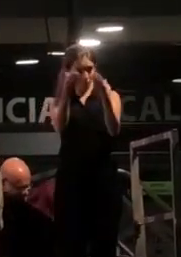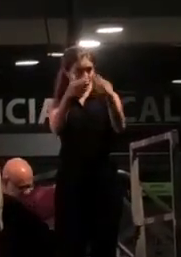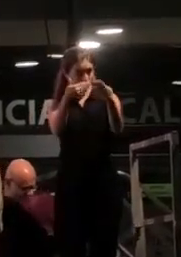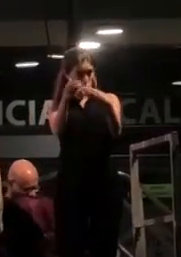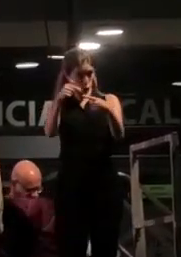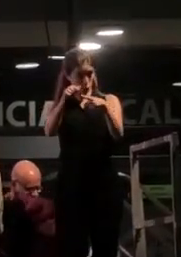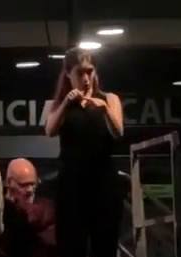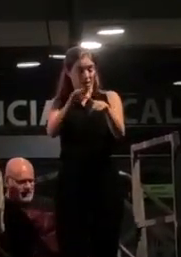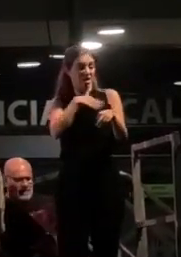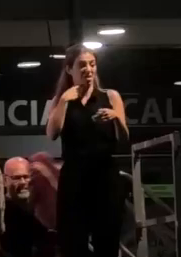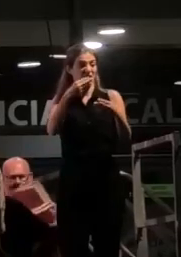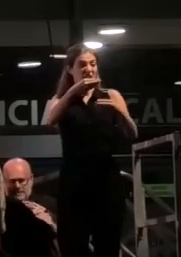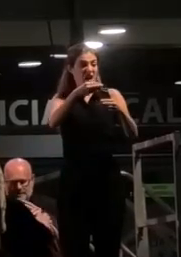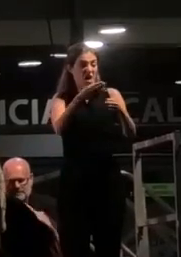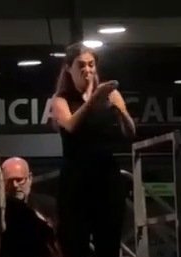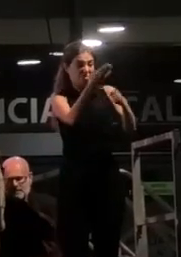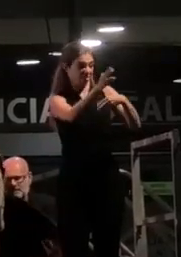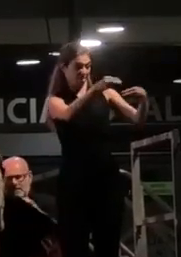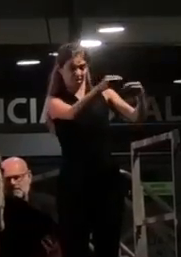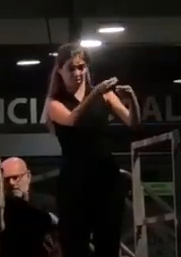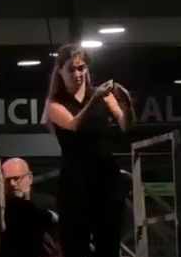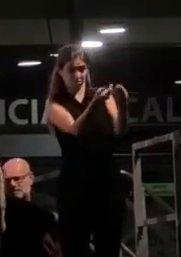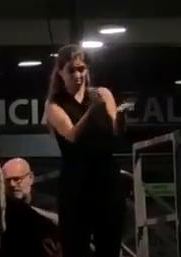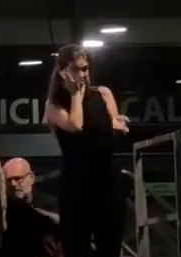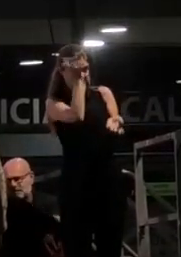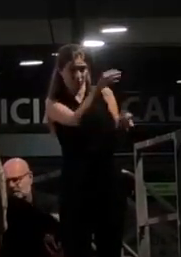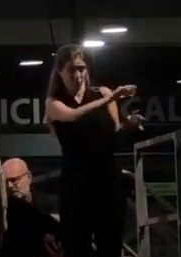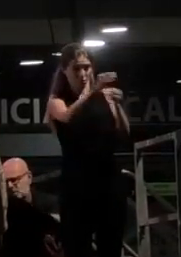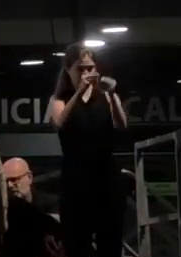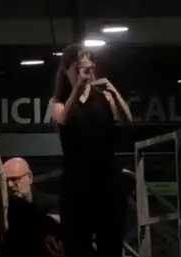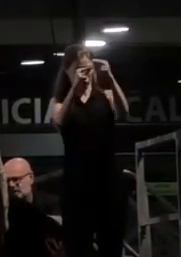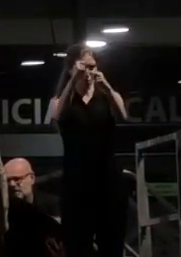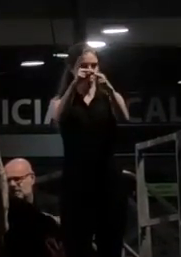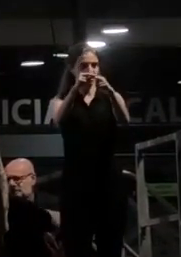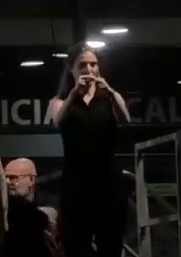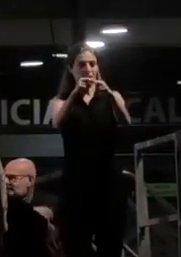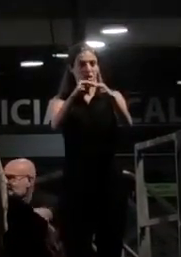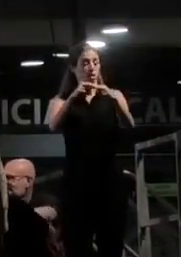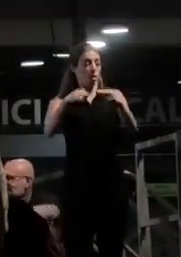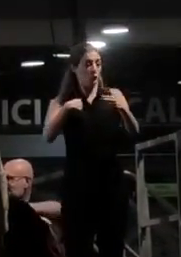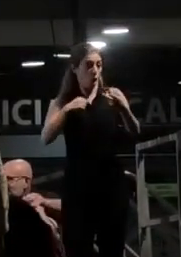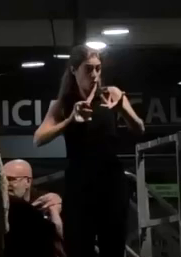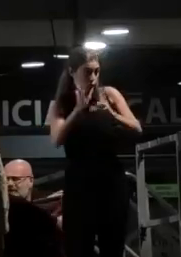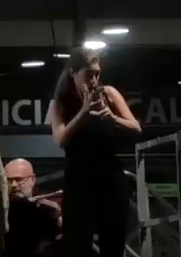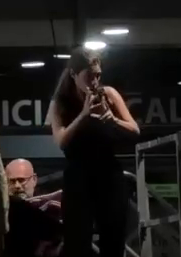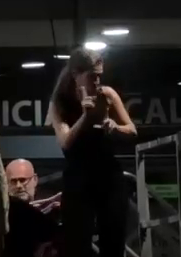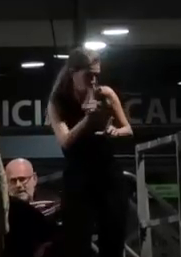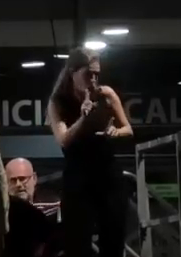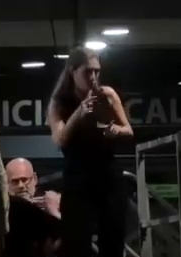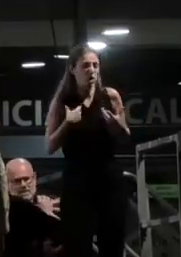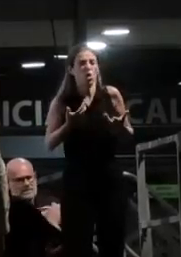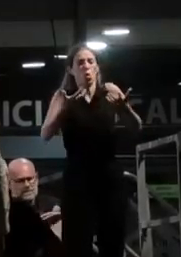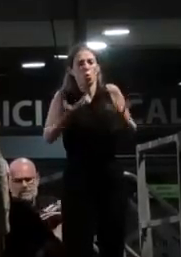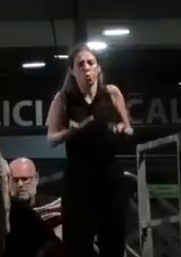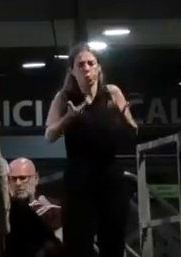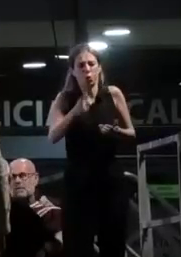amb quatre retalls de xapa i unes varilles metàl·liques. Cremar-me no em cremaré, però peso tant pel